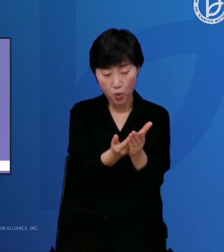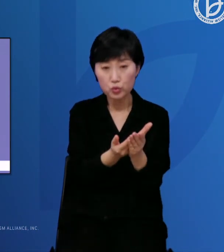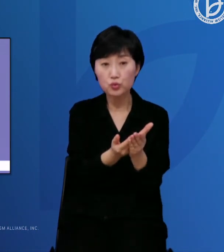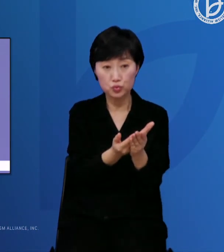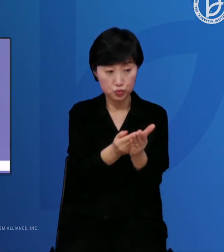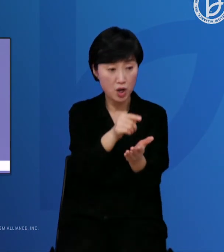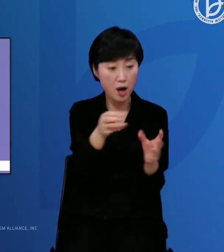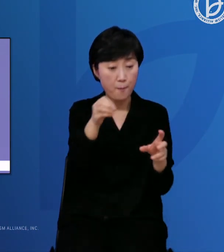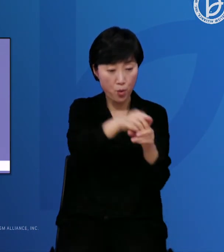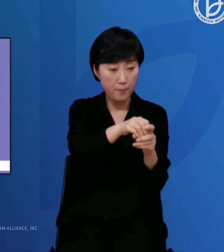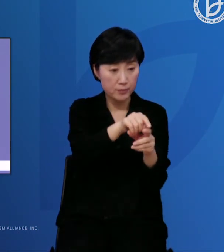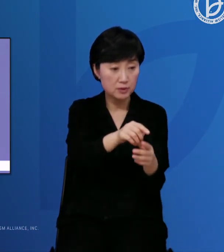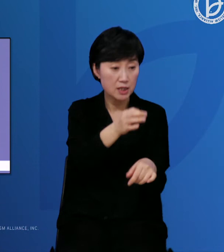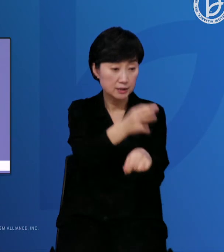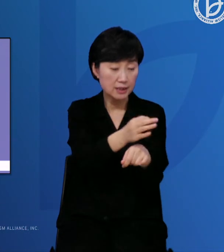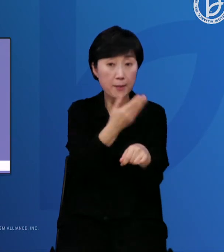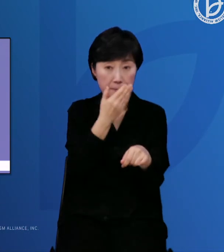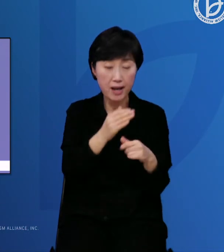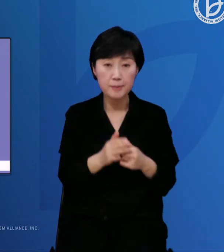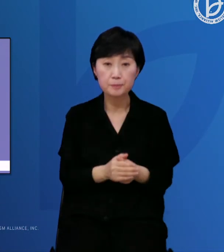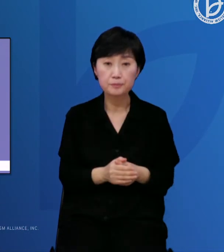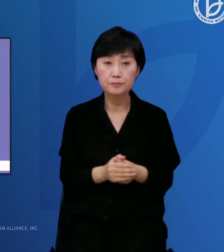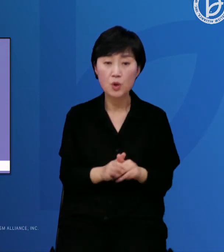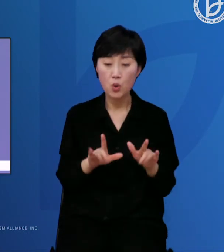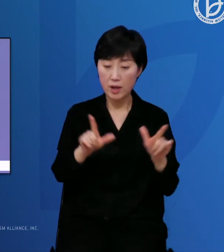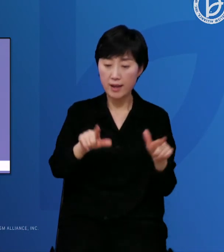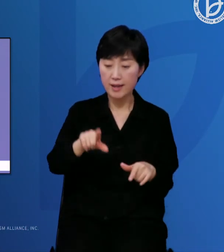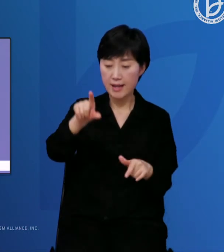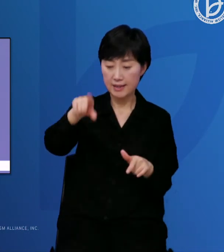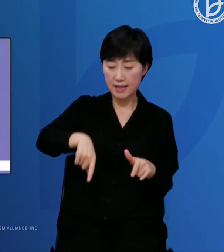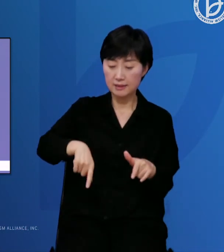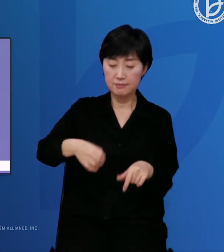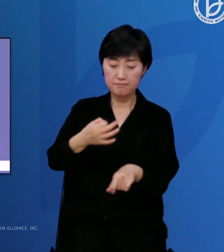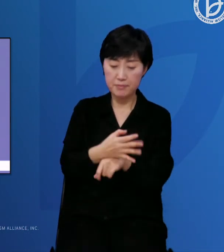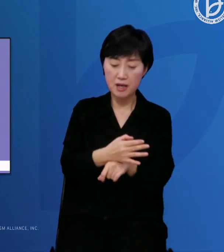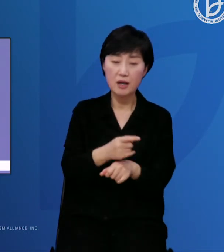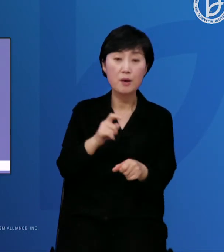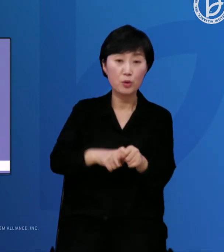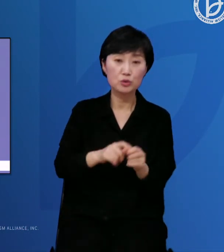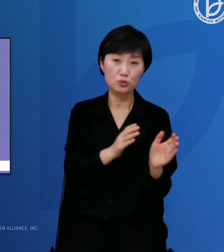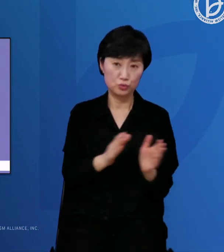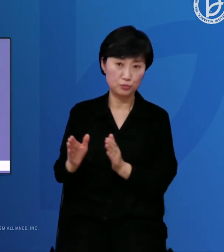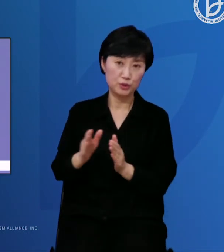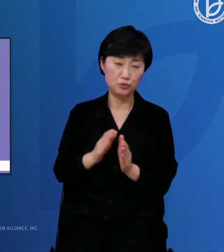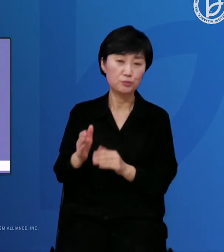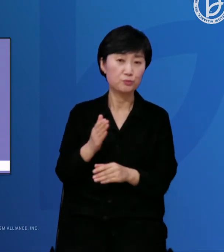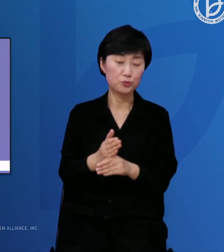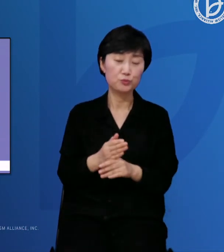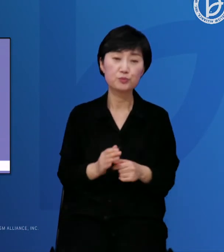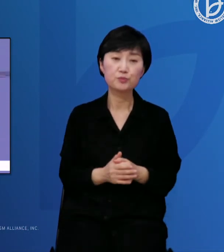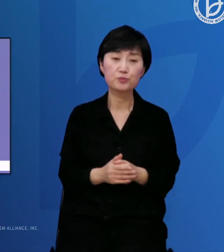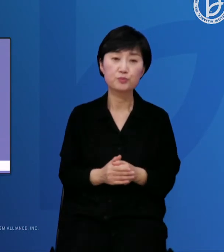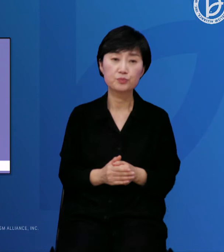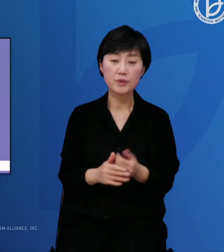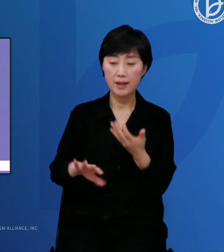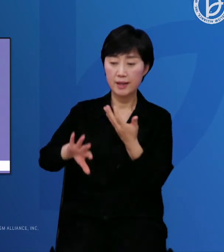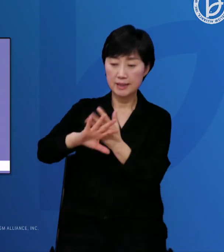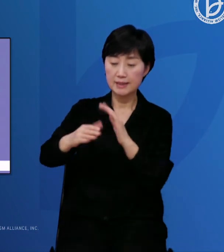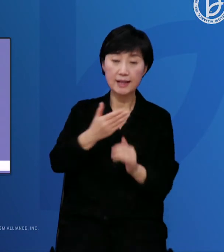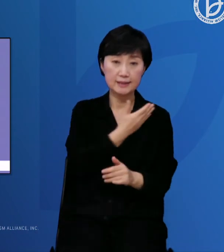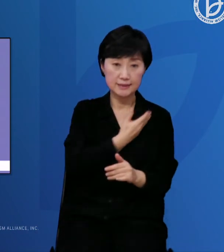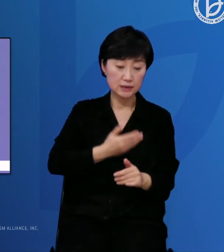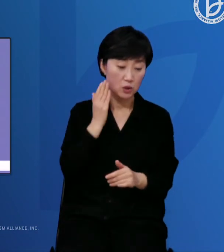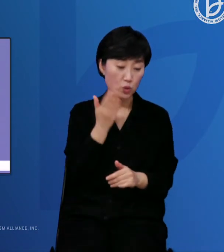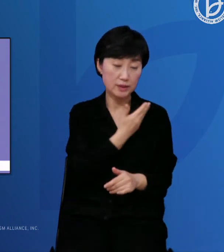구입할 수 있습니다. 올해는 카드 결제로 구입할 수 있도록 준비하고 있습니다. 다민족 제자와 농인